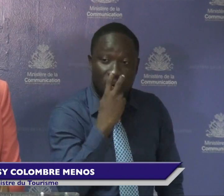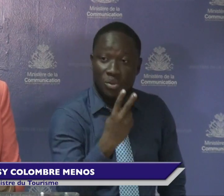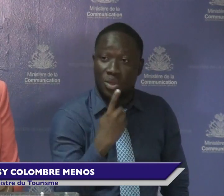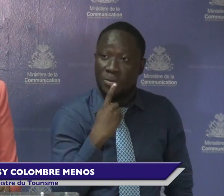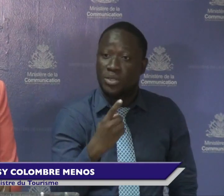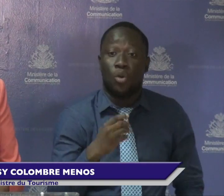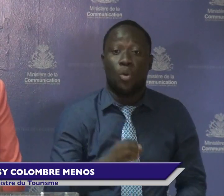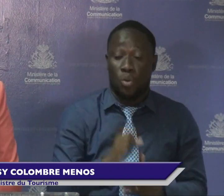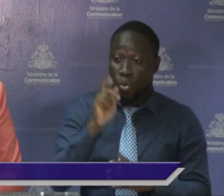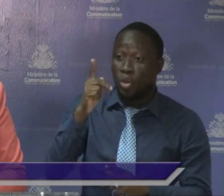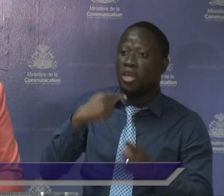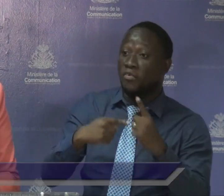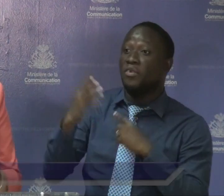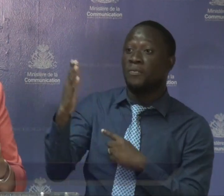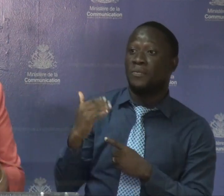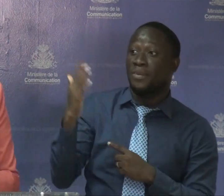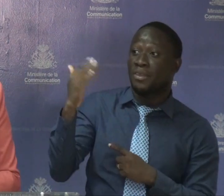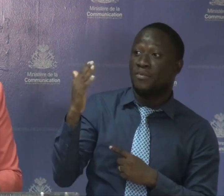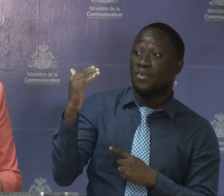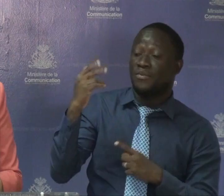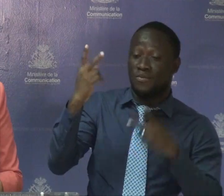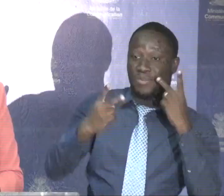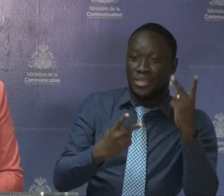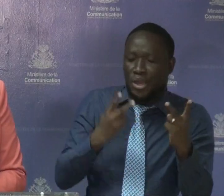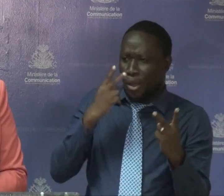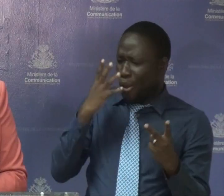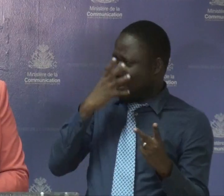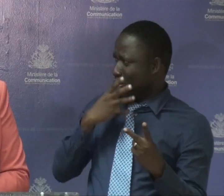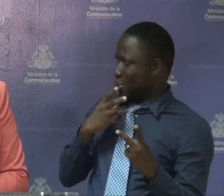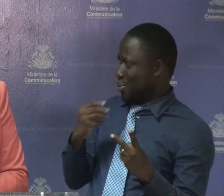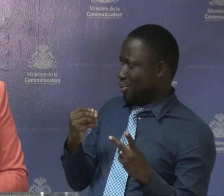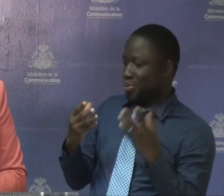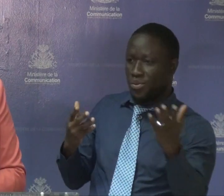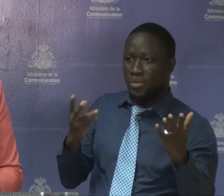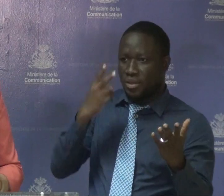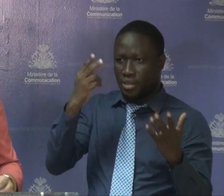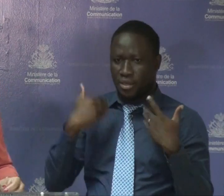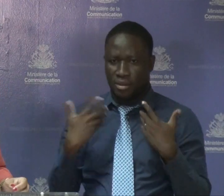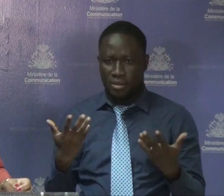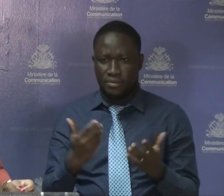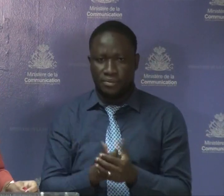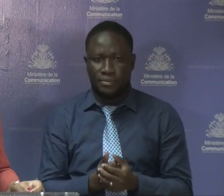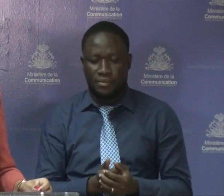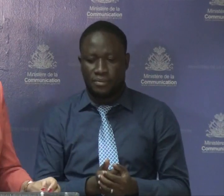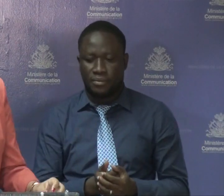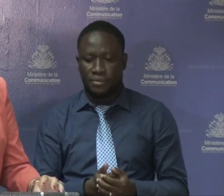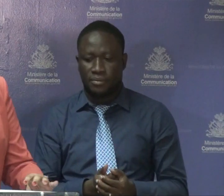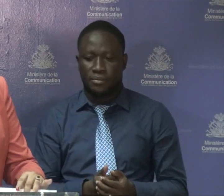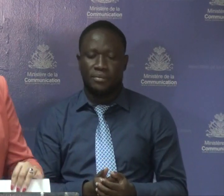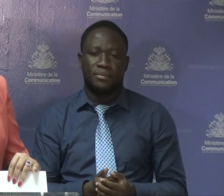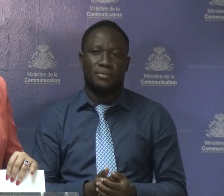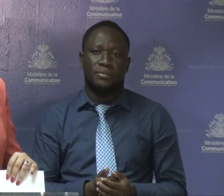dire, ok, d'accord, mon Dieu, pour venir dans le pays, hein, pour venir visiter, pour venir garder, pour qui ça gagne. Et